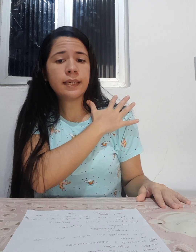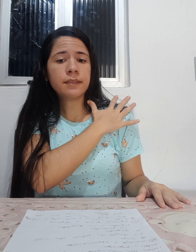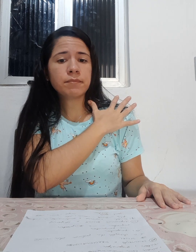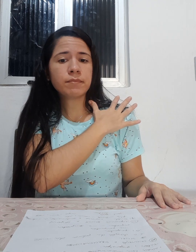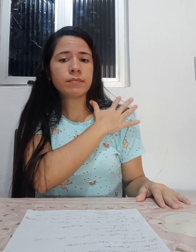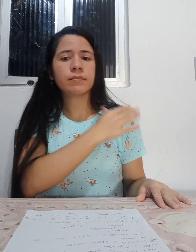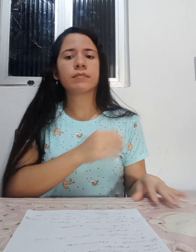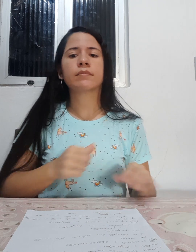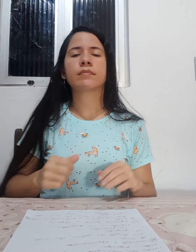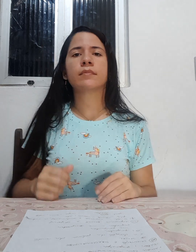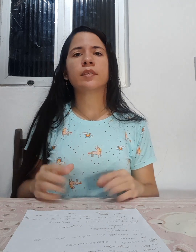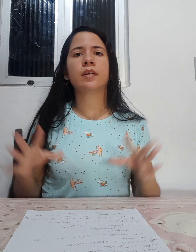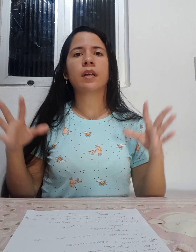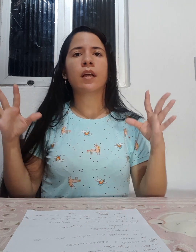militar,